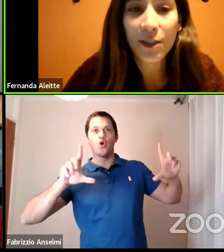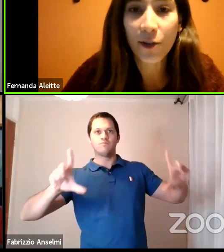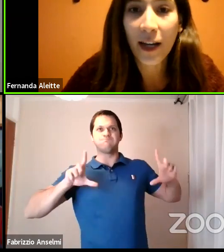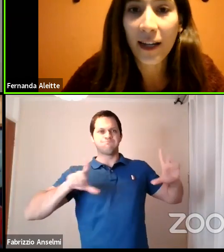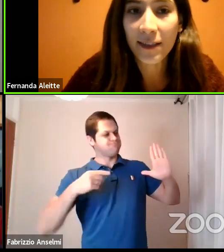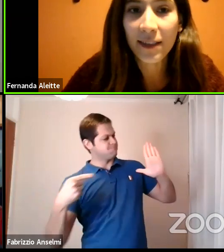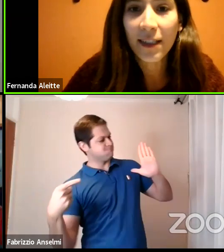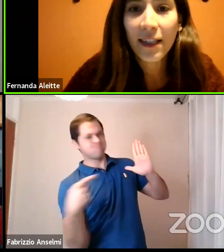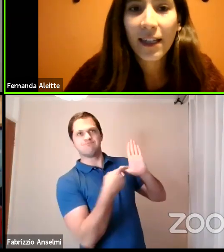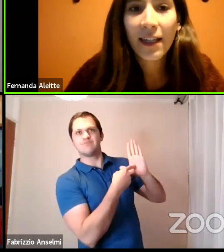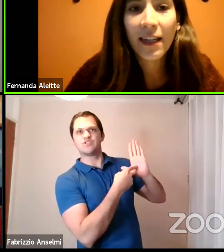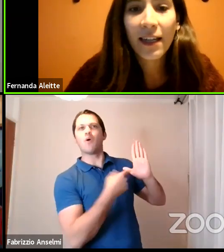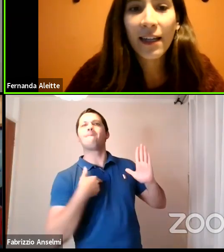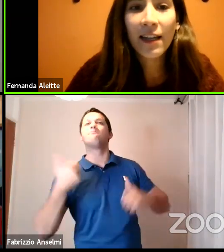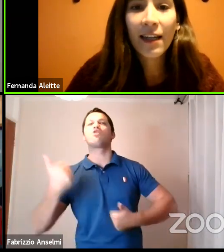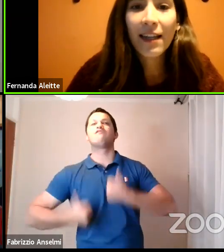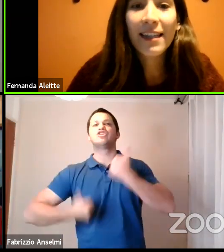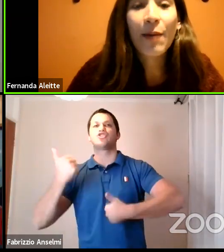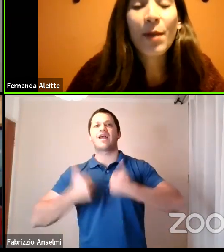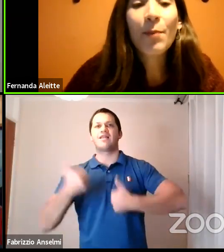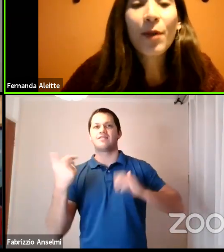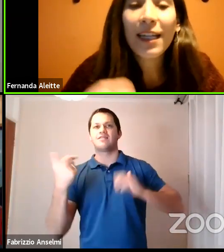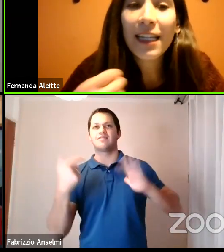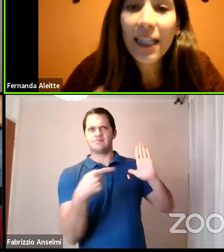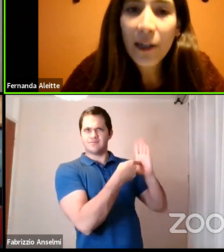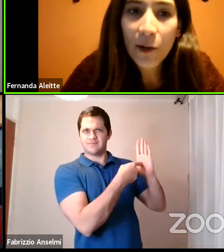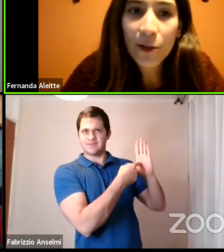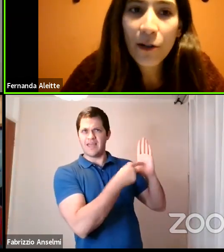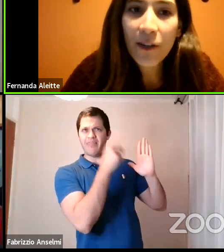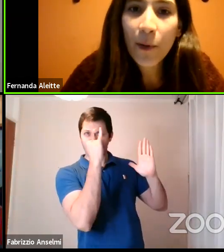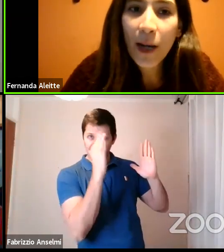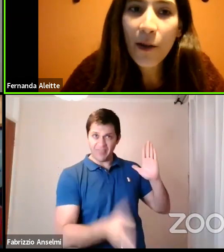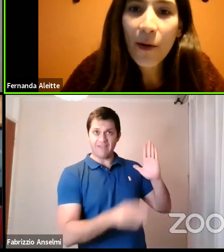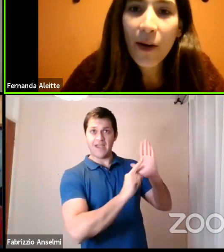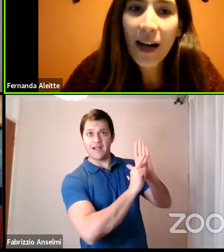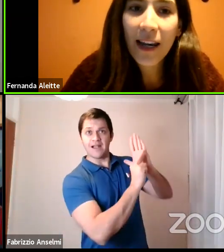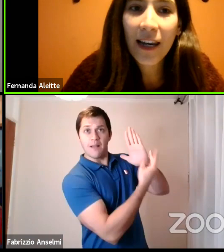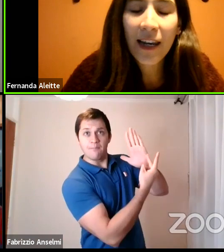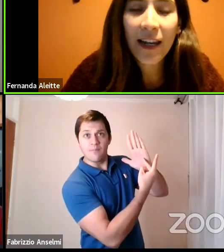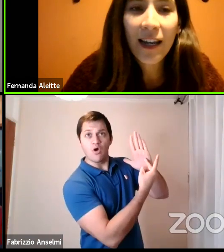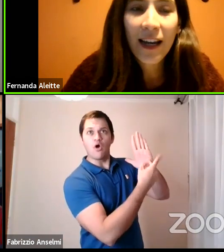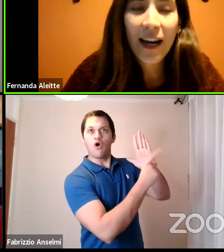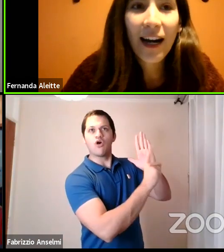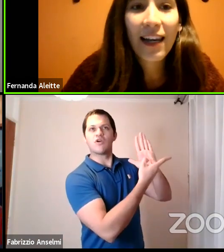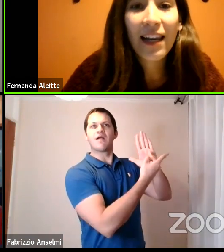como profesionales, y también poder elegirlo, no solo vinculado